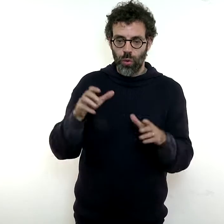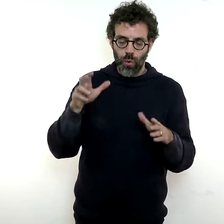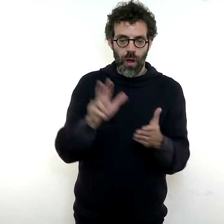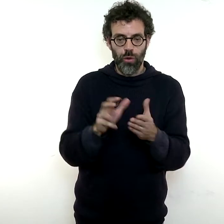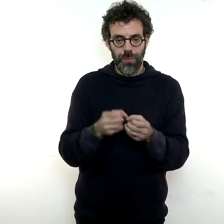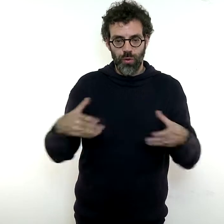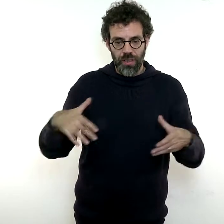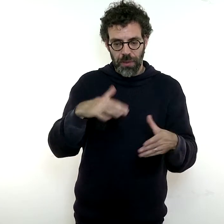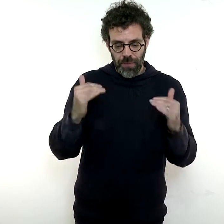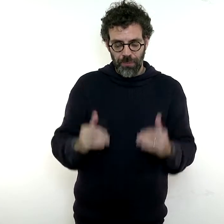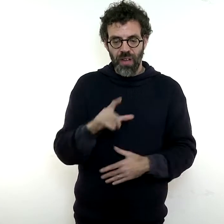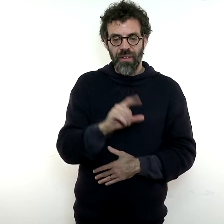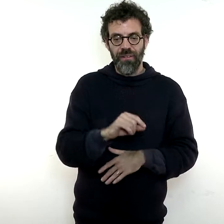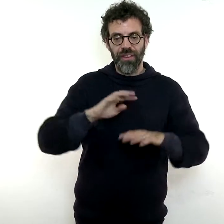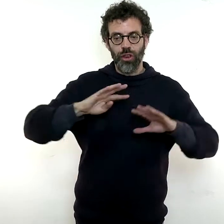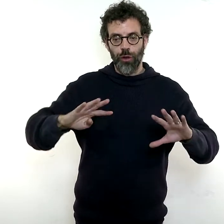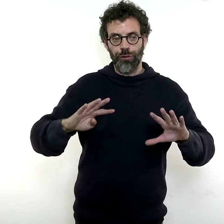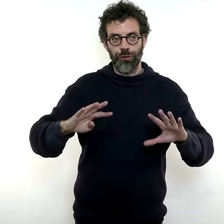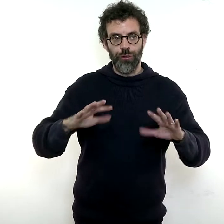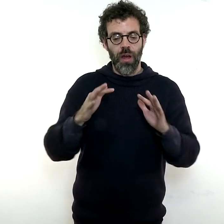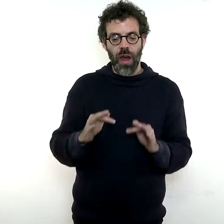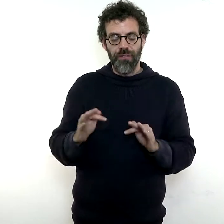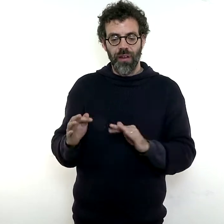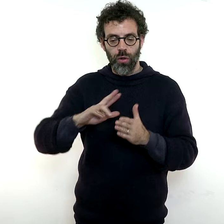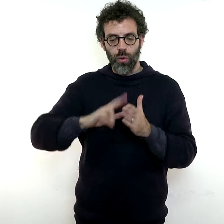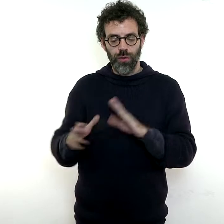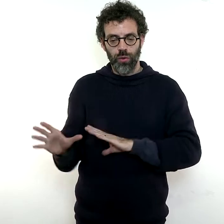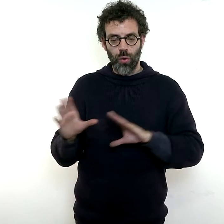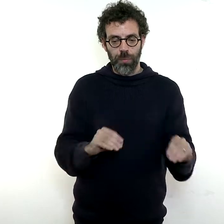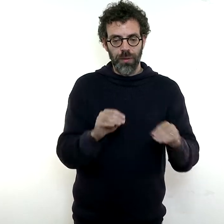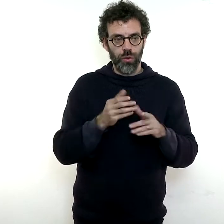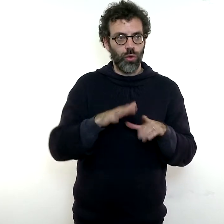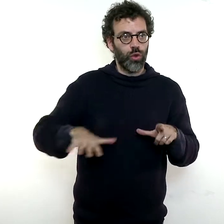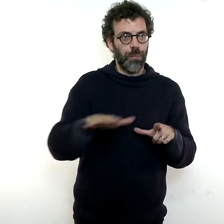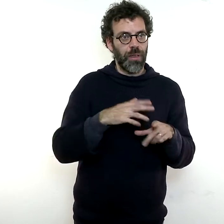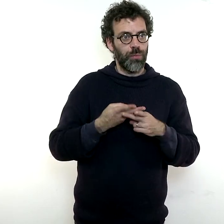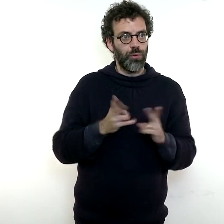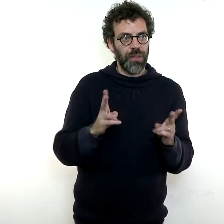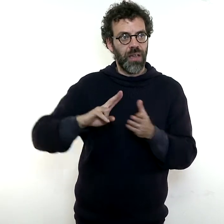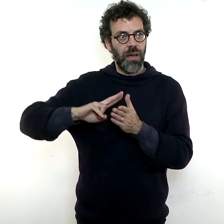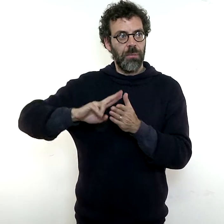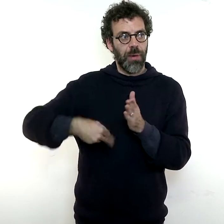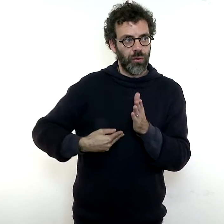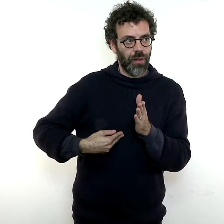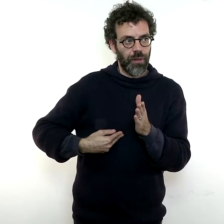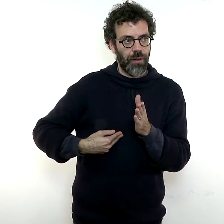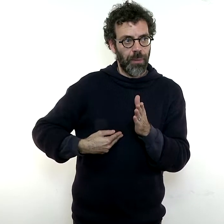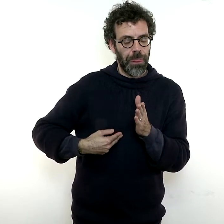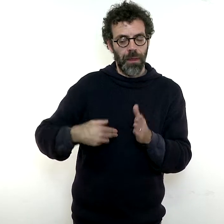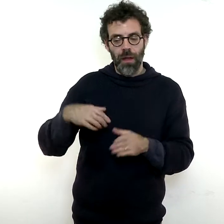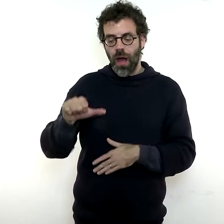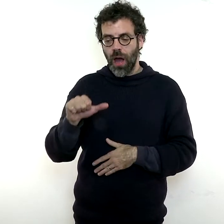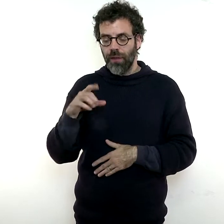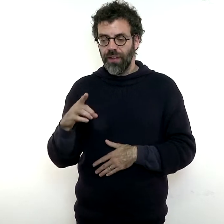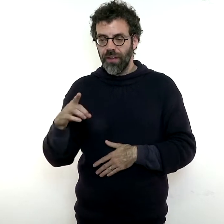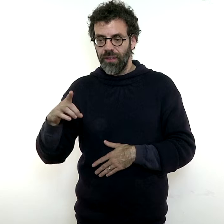l'unanimité. Affaire 29, convention d'occupation du domaine public et de partenariat entre la ville de Montpellier et ADD Média,